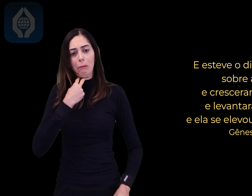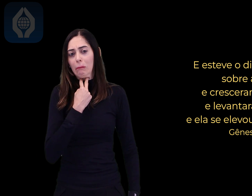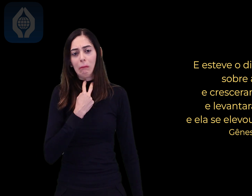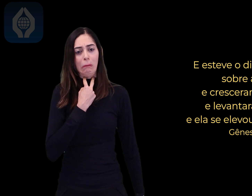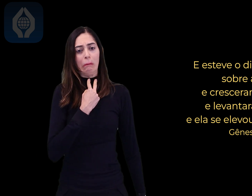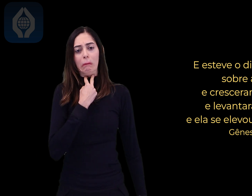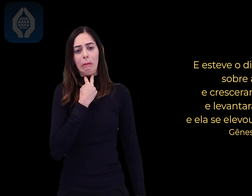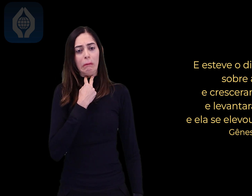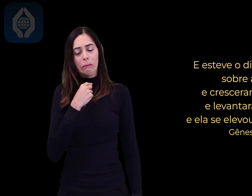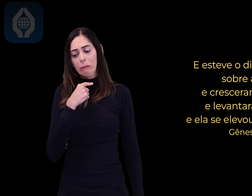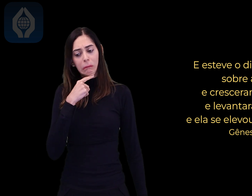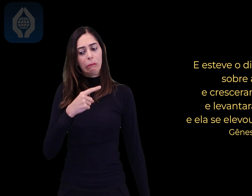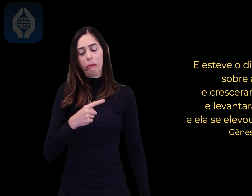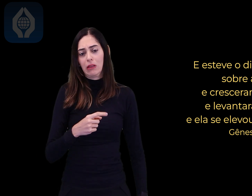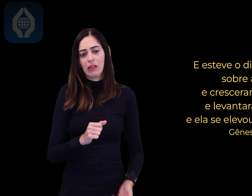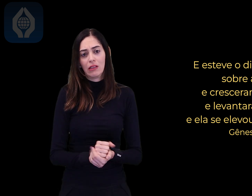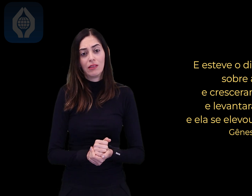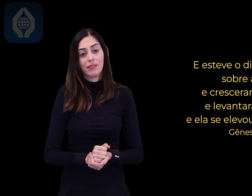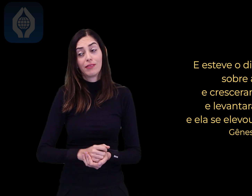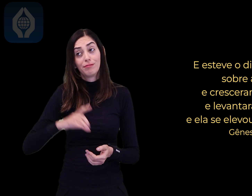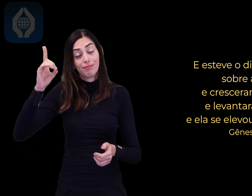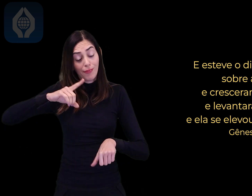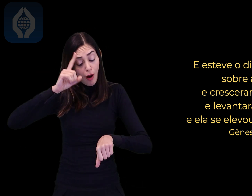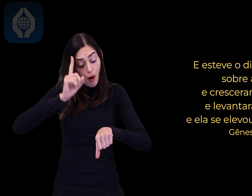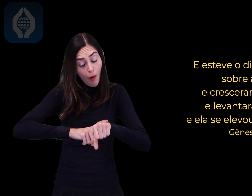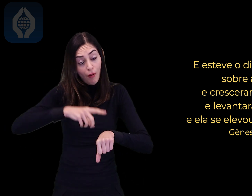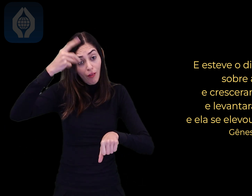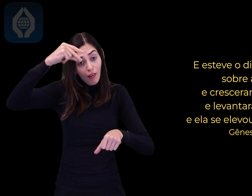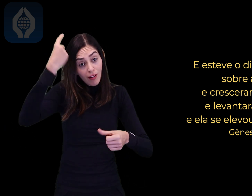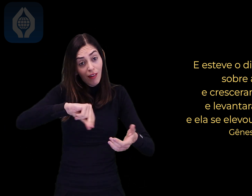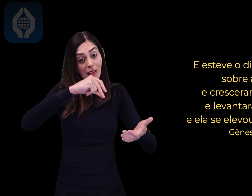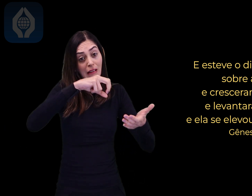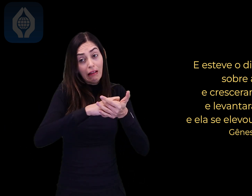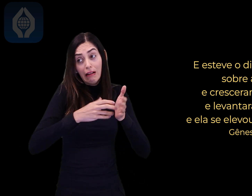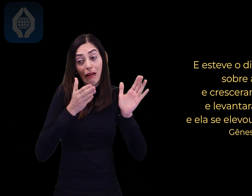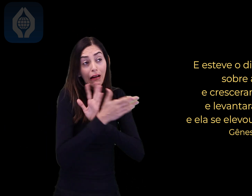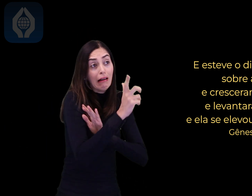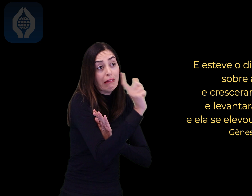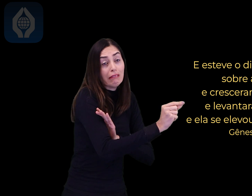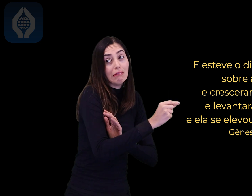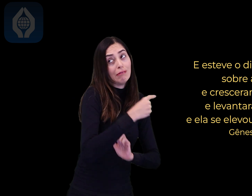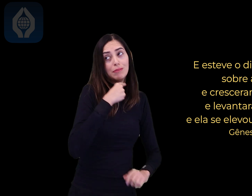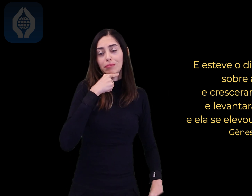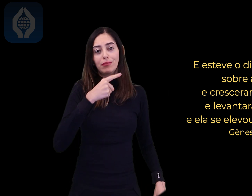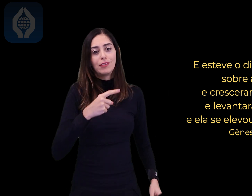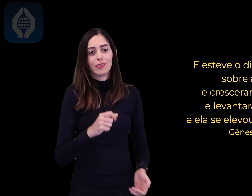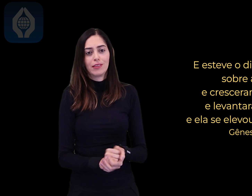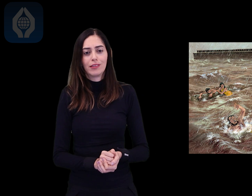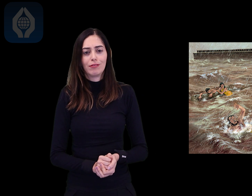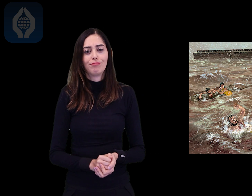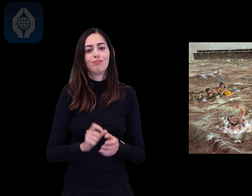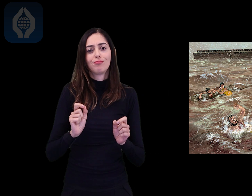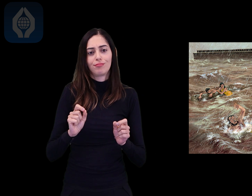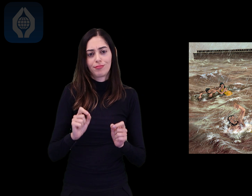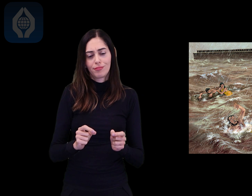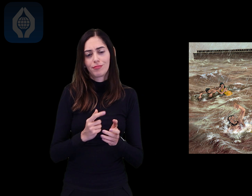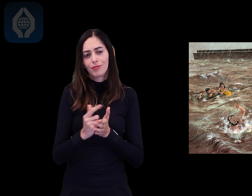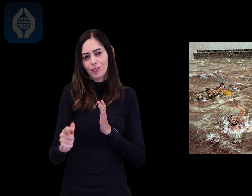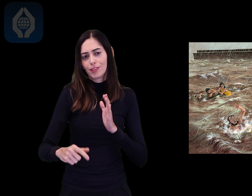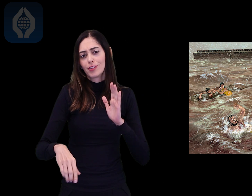Deus destruiu todos os que estavam fora da arca. Gênesis 7, 17 e 23. Depois que Deus fechou a porta da arca,